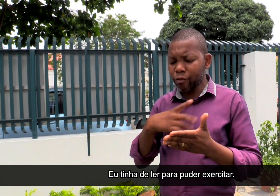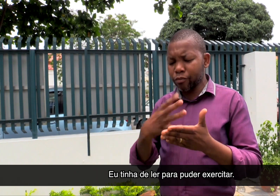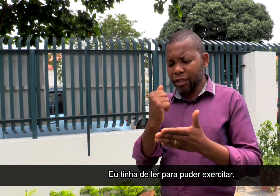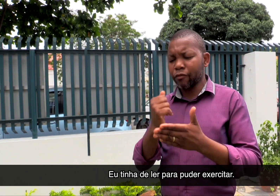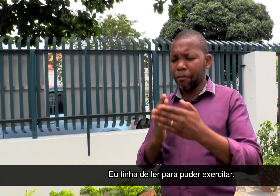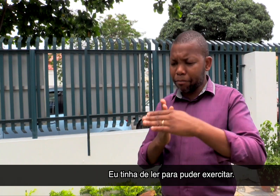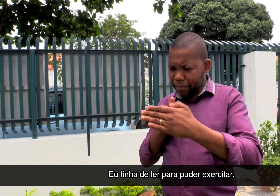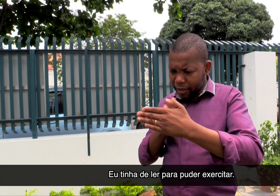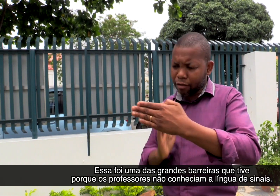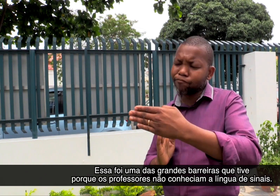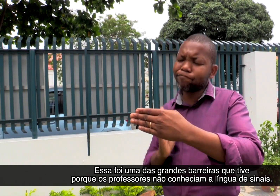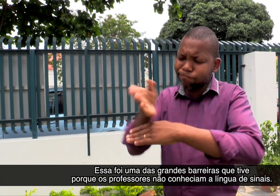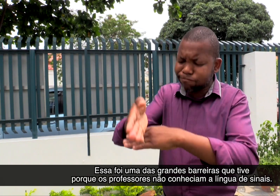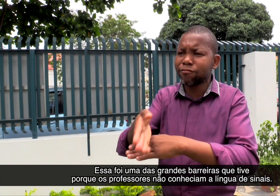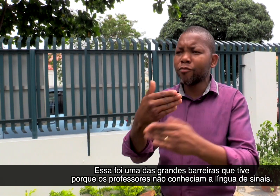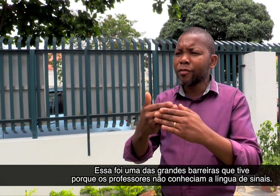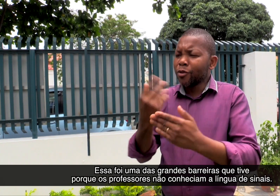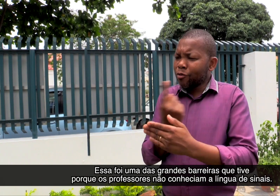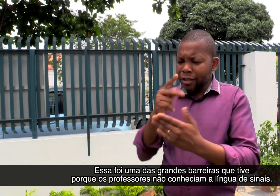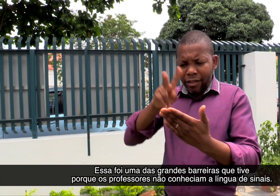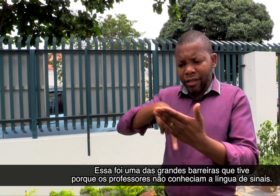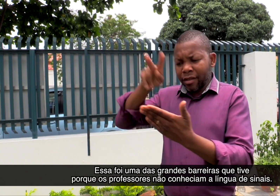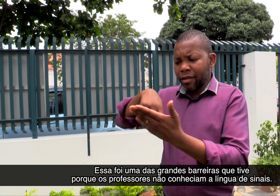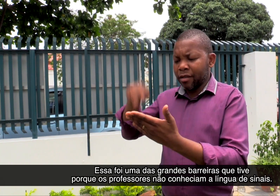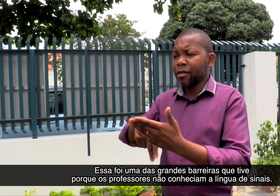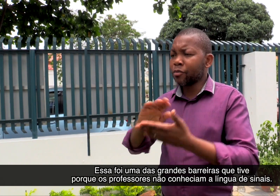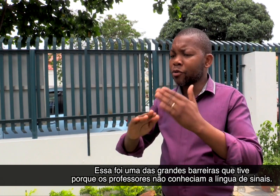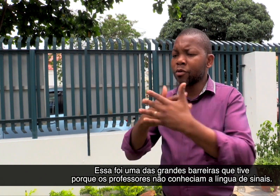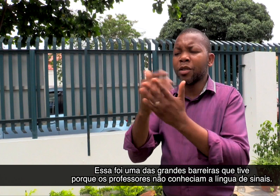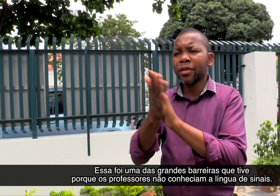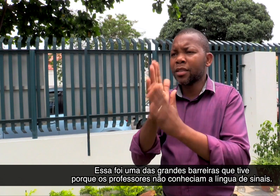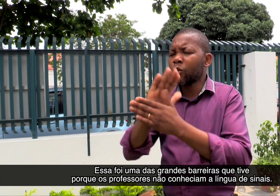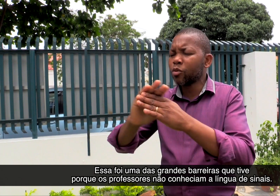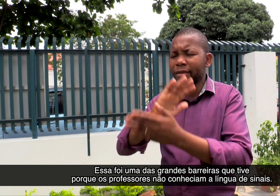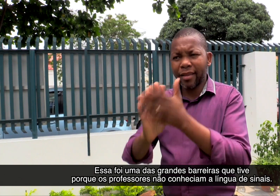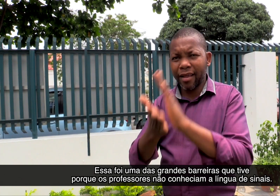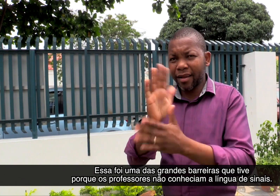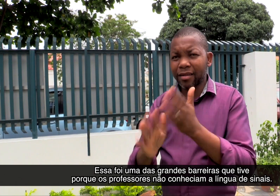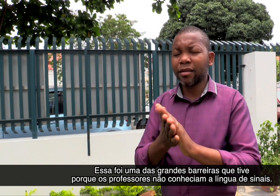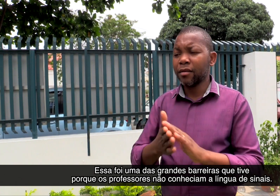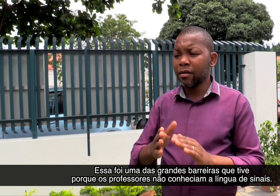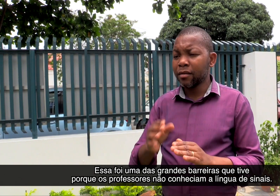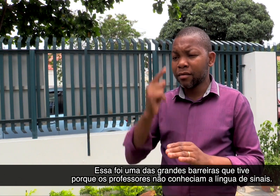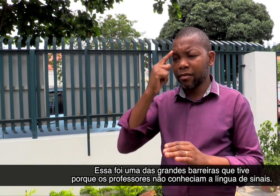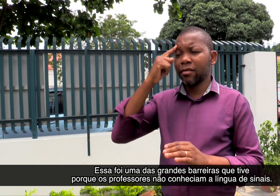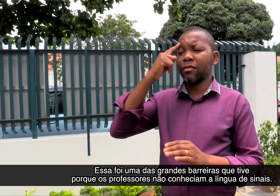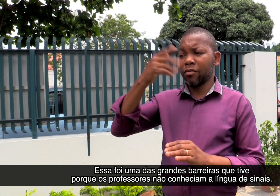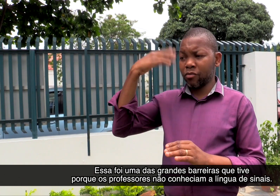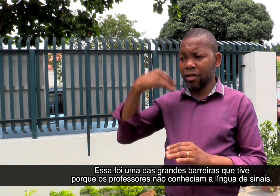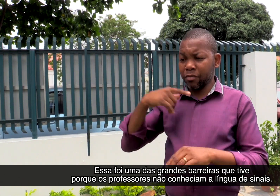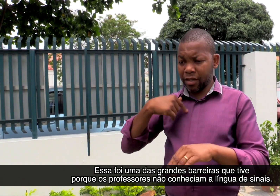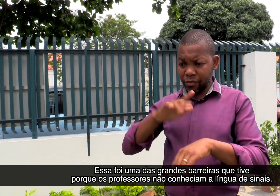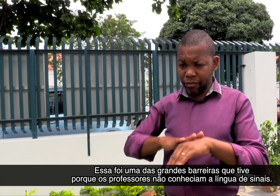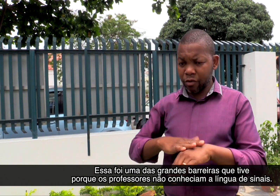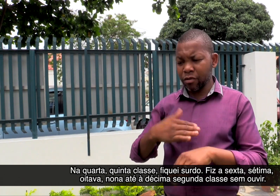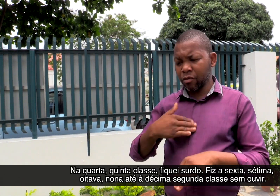exercitar a matéria. Mas essa foi uma das grandes barreiras que eu tive, porque os professores não conheciam a